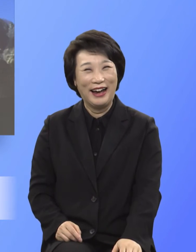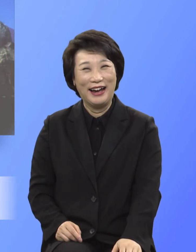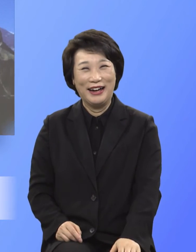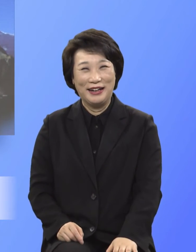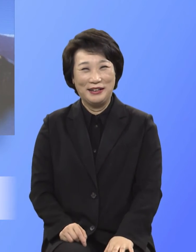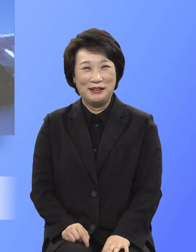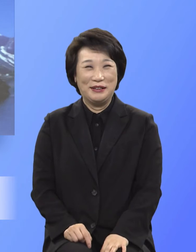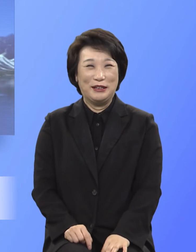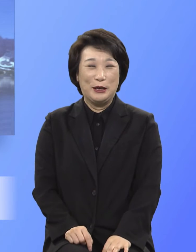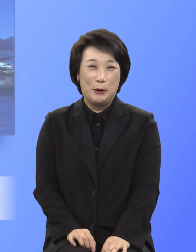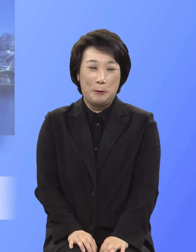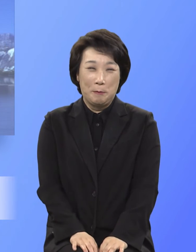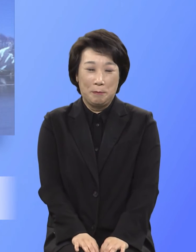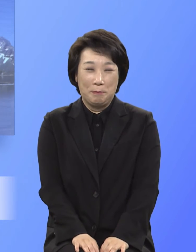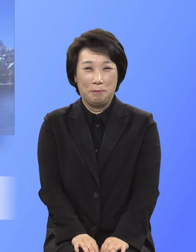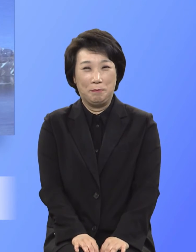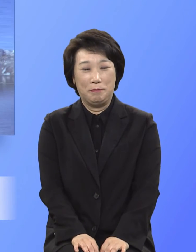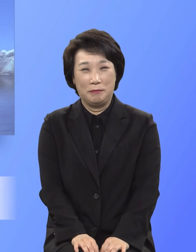예.